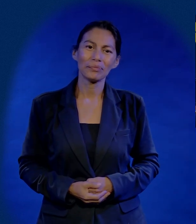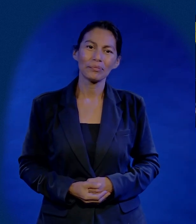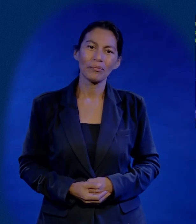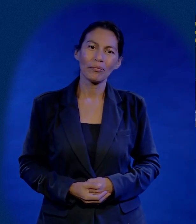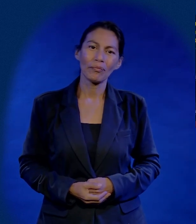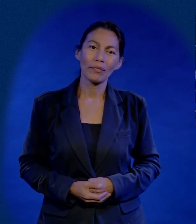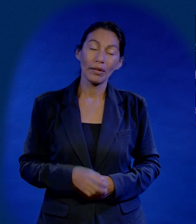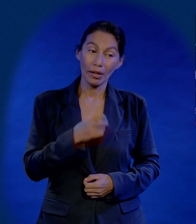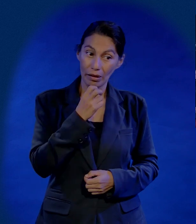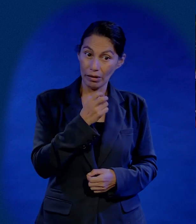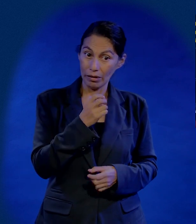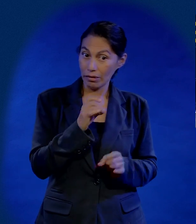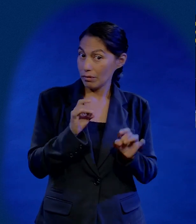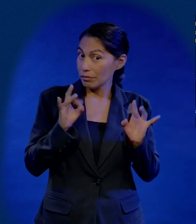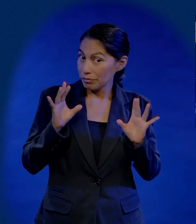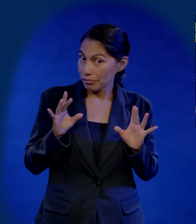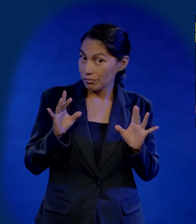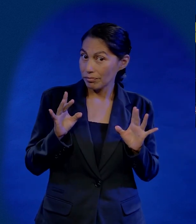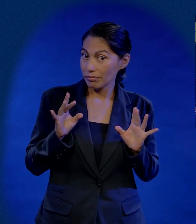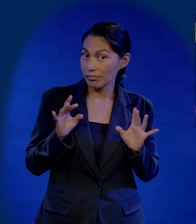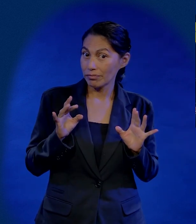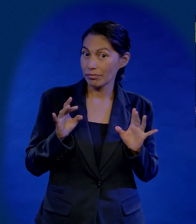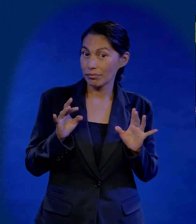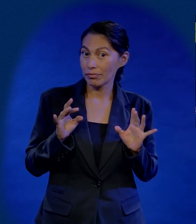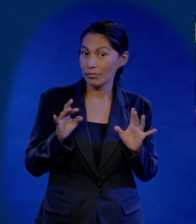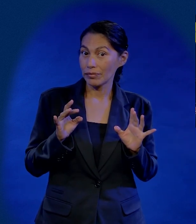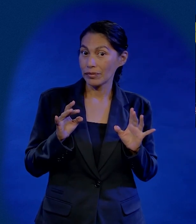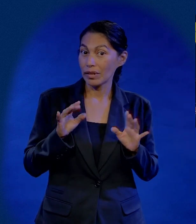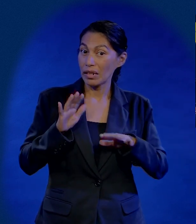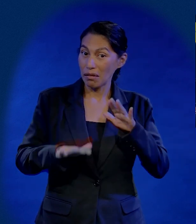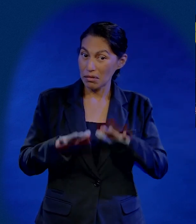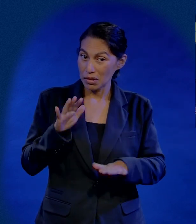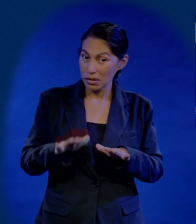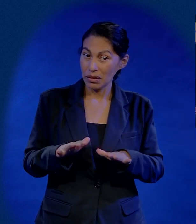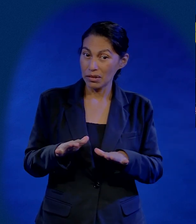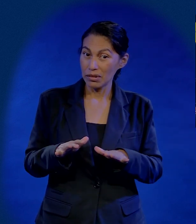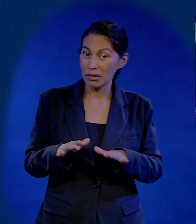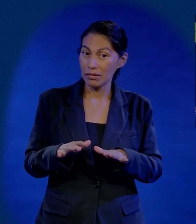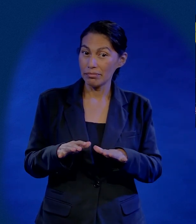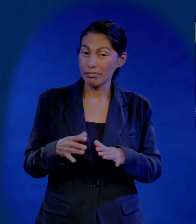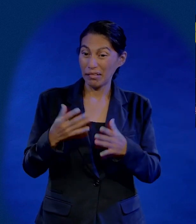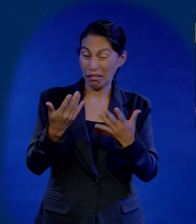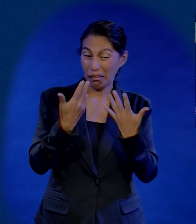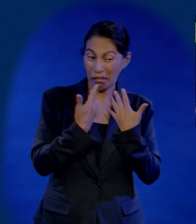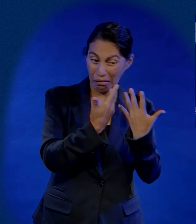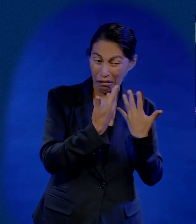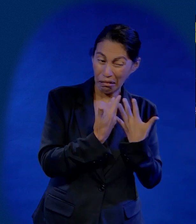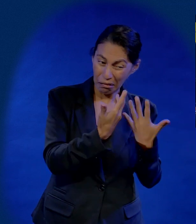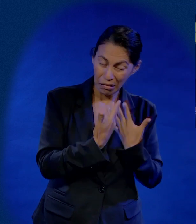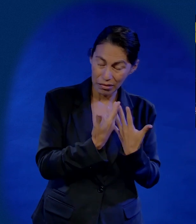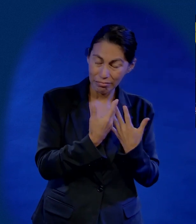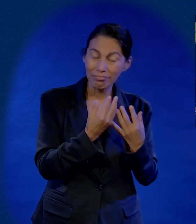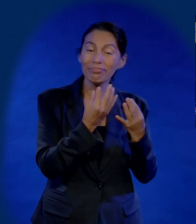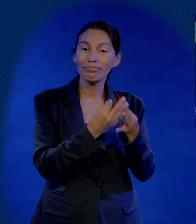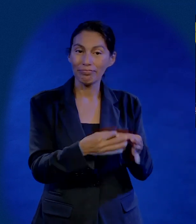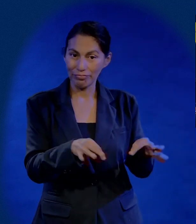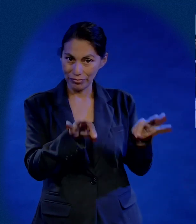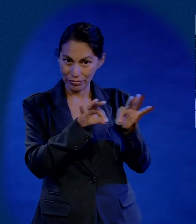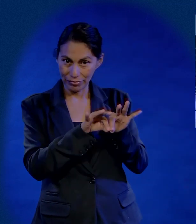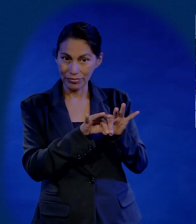Ese día, yo aprendí que a veces vale la pena que te regañen. Porque